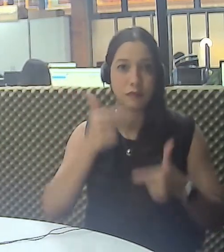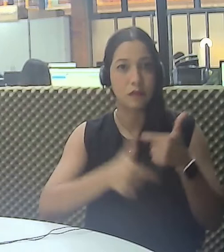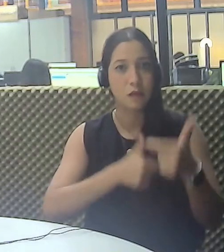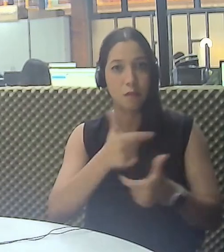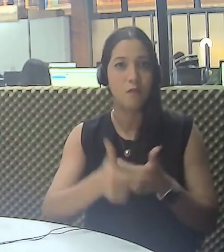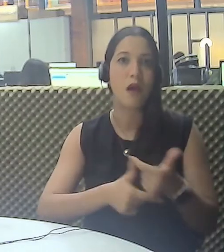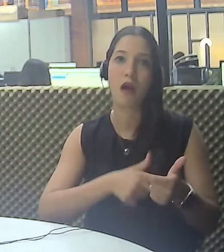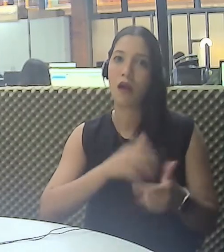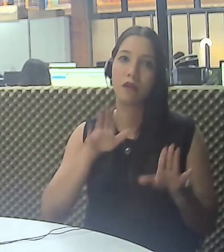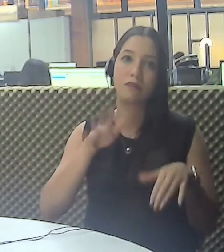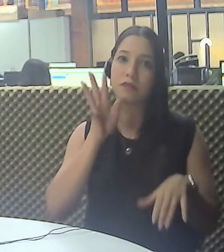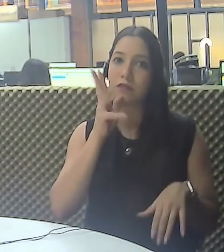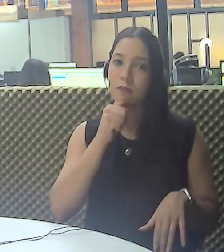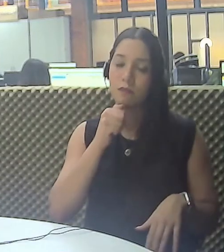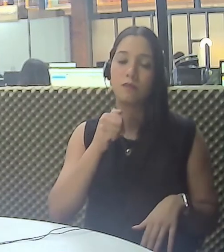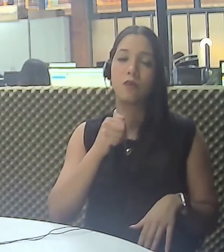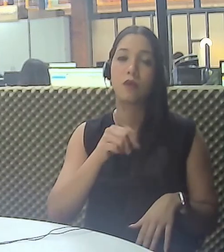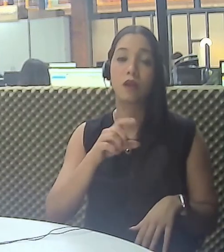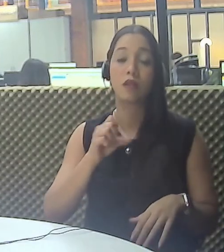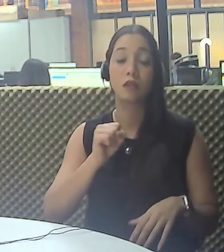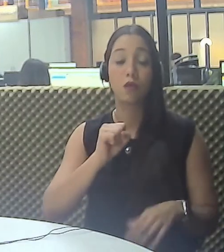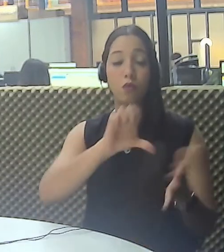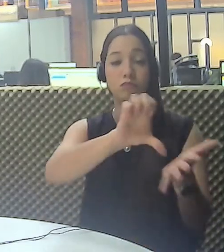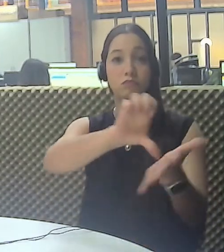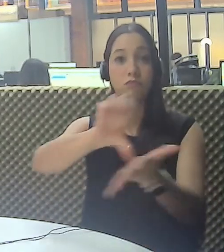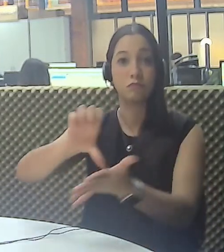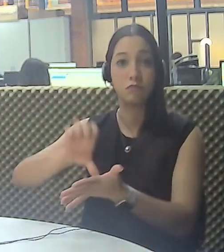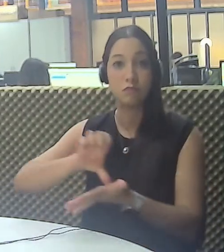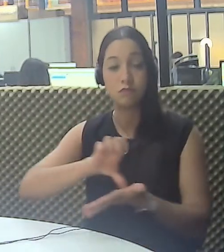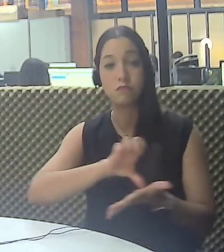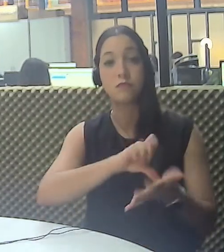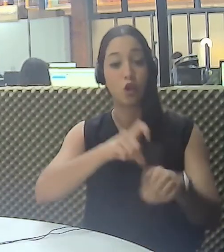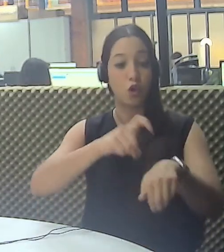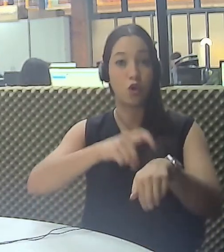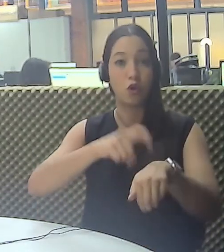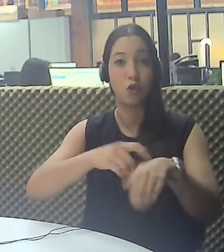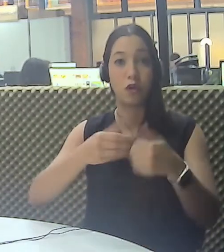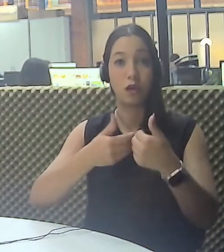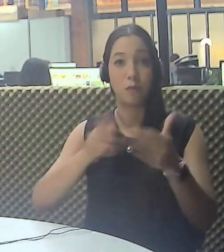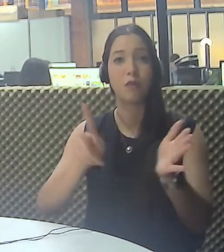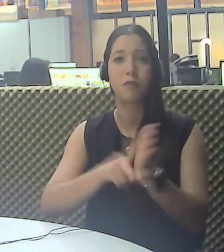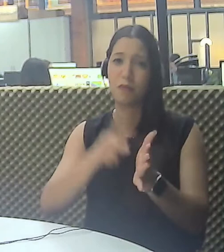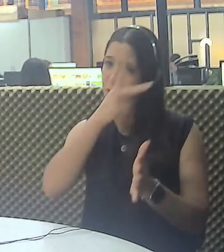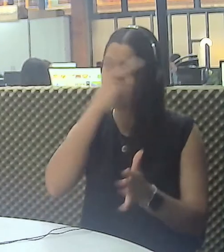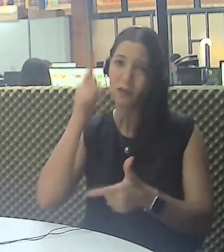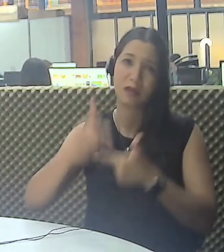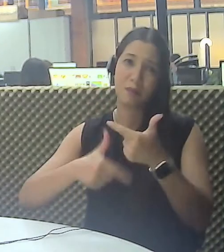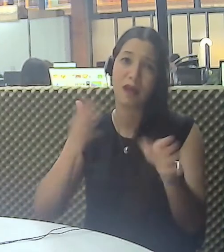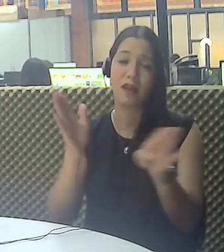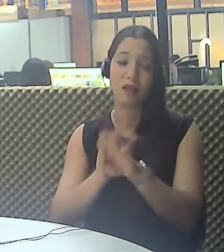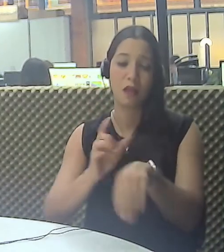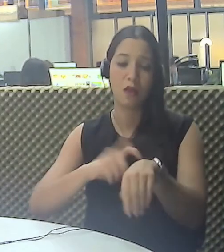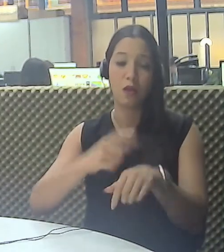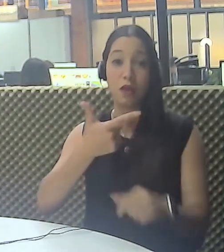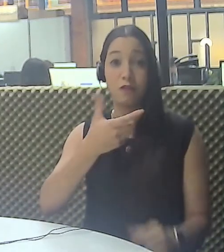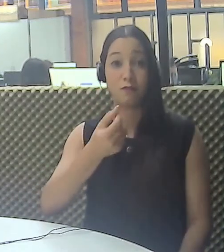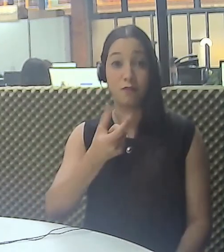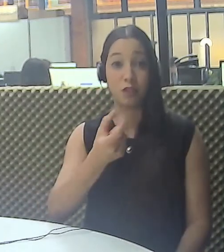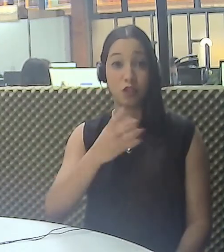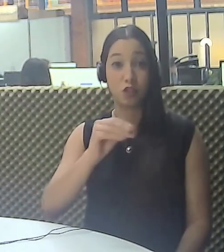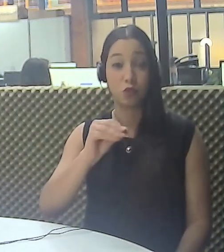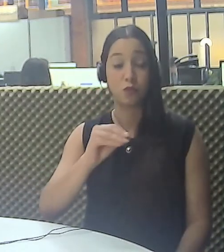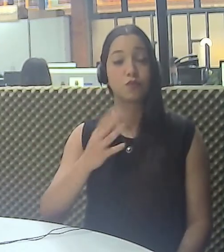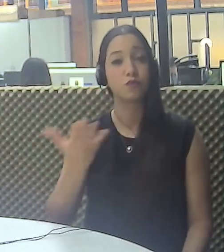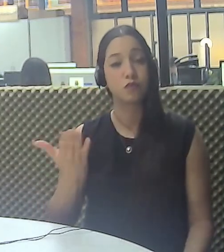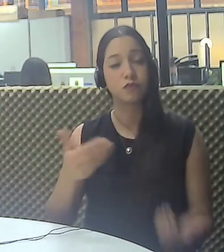trabalha até mais tarde, temos 8 postos com o horário do trabalhador, que tem um atendimento até às 8 da noite. É só acessar